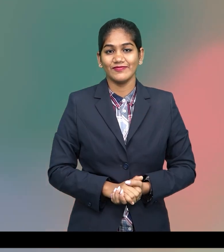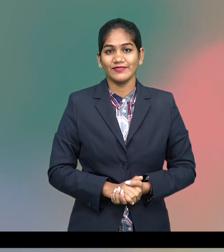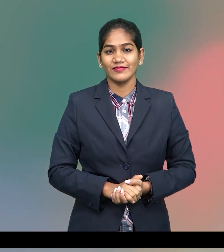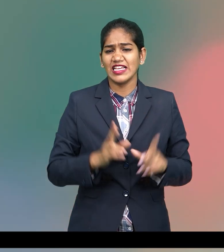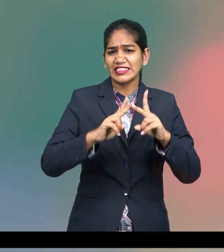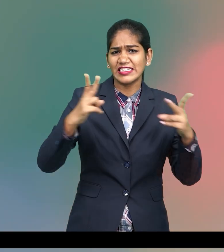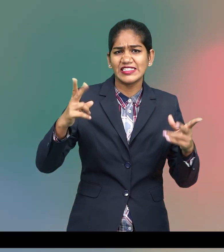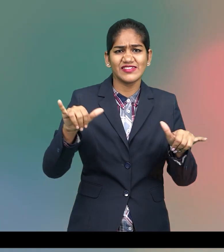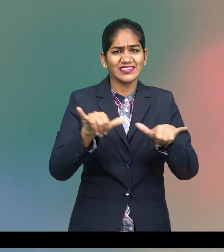ఉపశమనం.